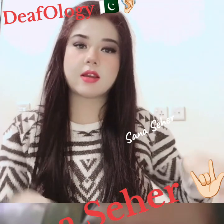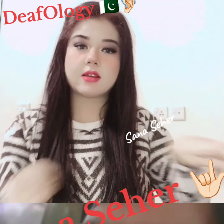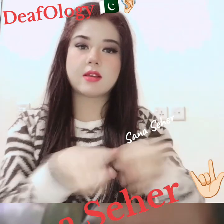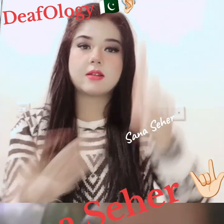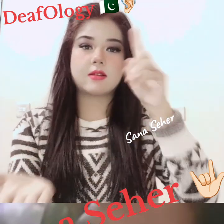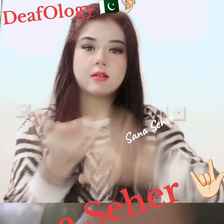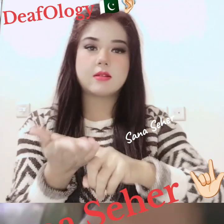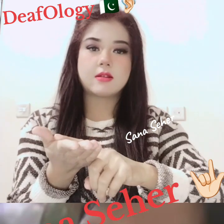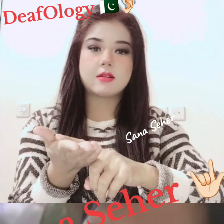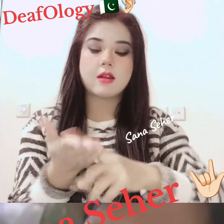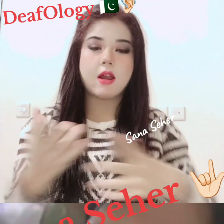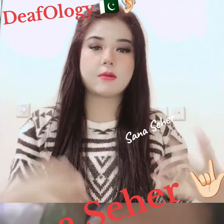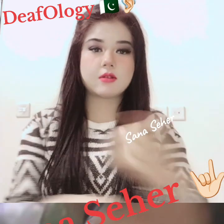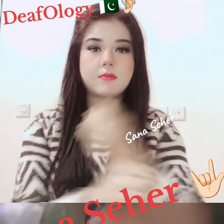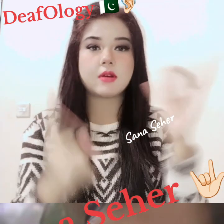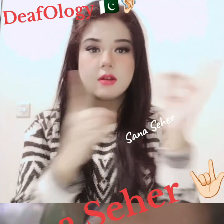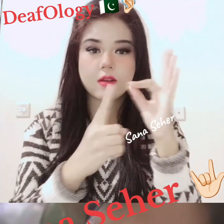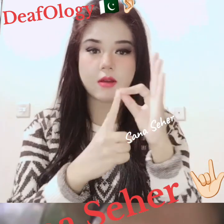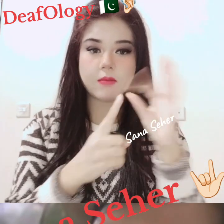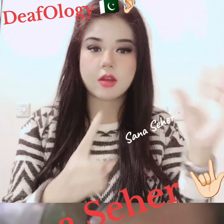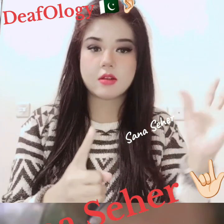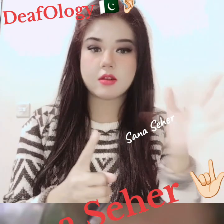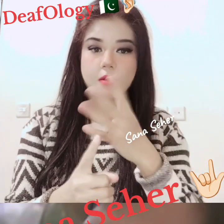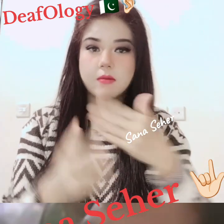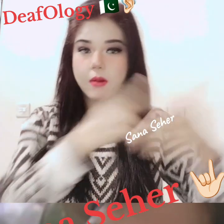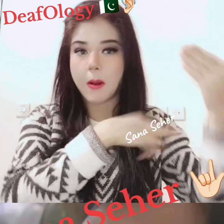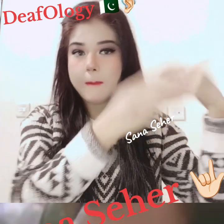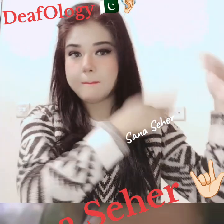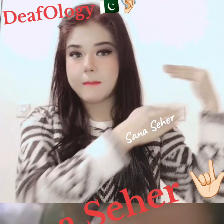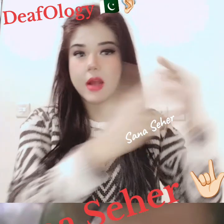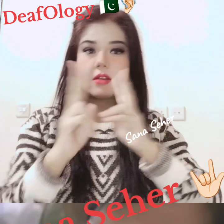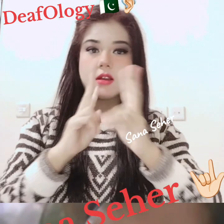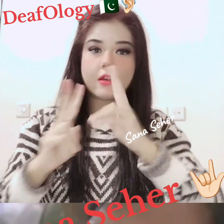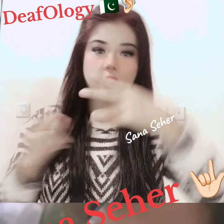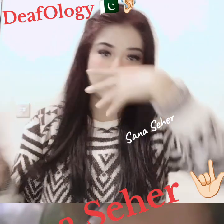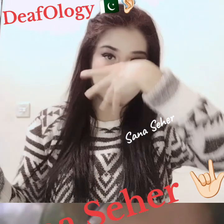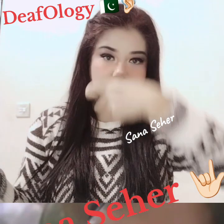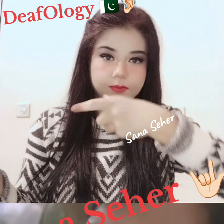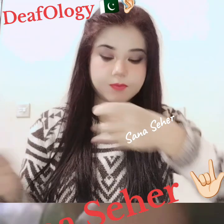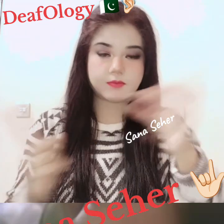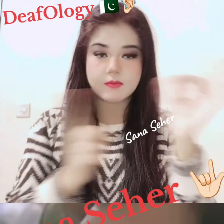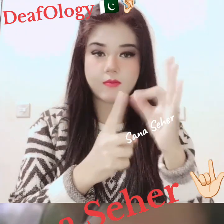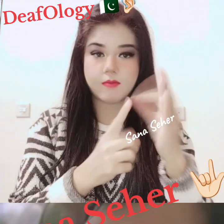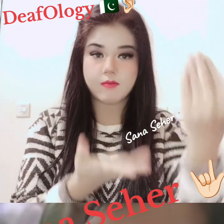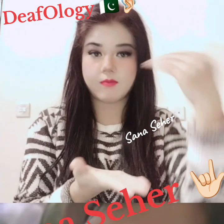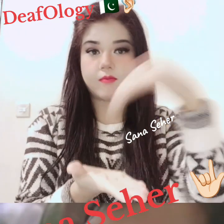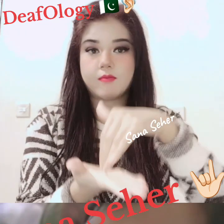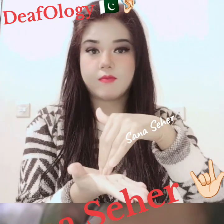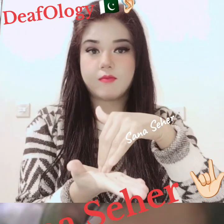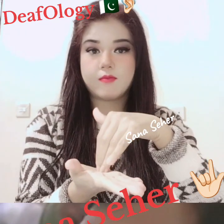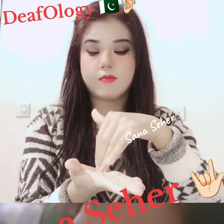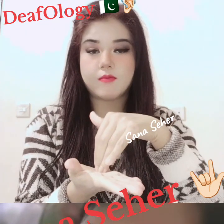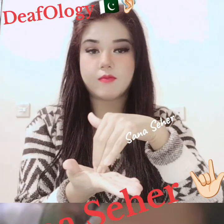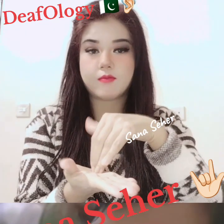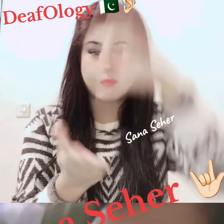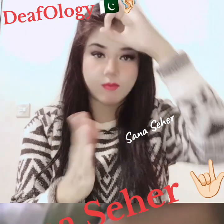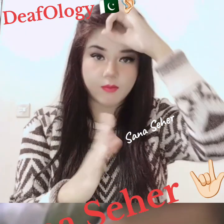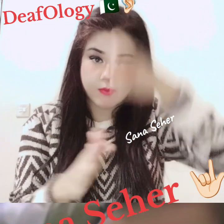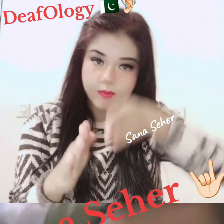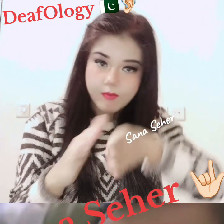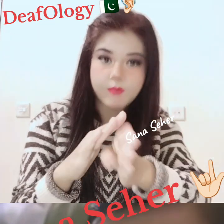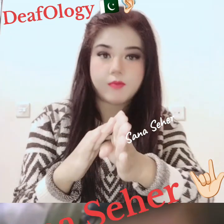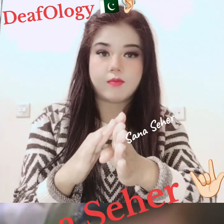ہو رہی. تو پورے پاکستان میں جتنے بھی لوگ ہیں جنہوں نے ماضی میں بات چیت کیا، وہ دہشت گردوں کو پاکستان لے کے آئے، تو سب لوگ میرے خیال میں سزا